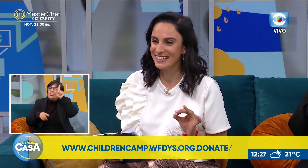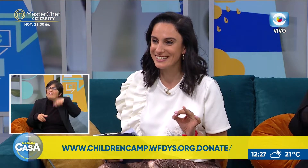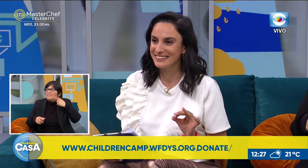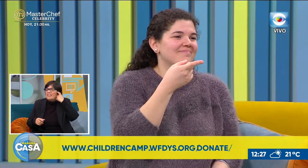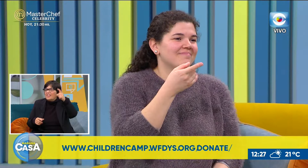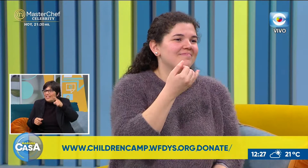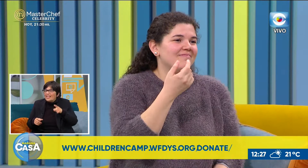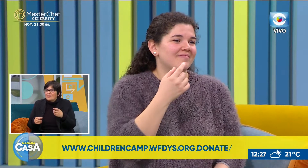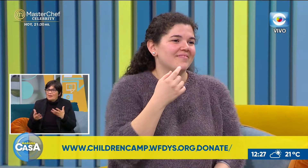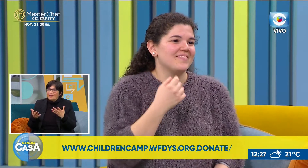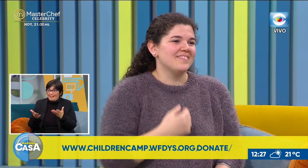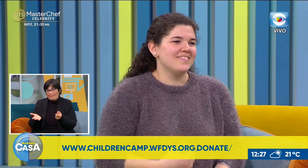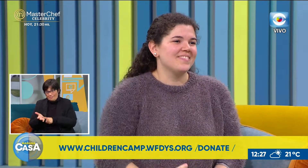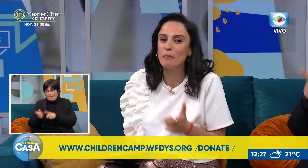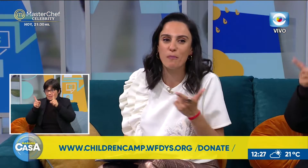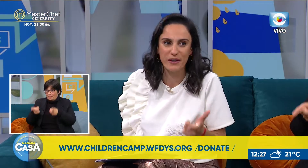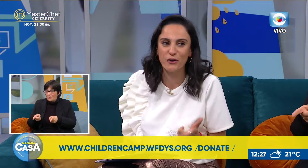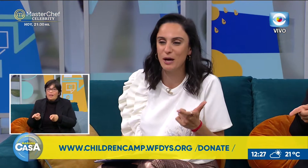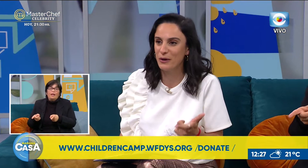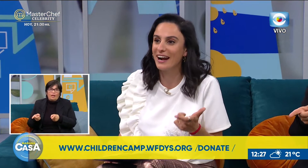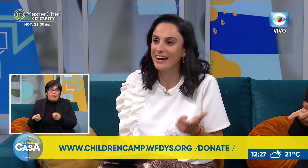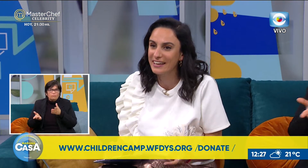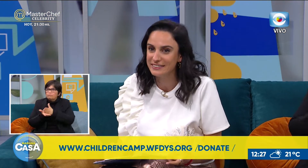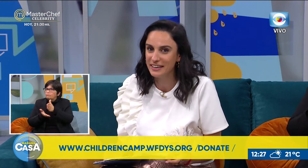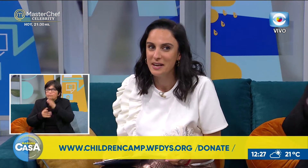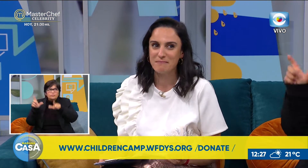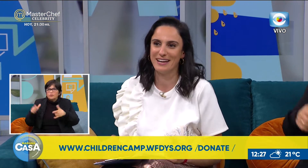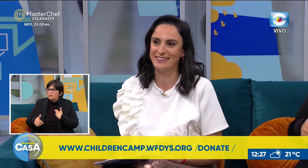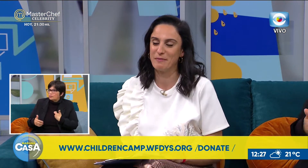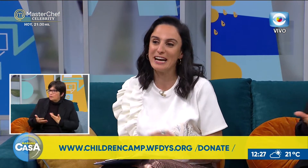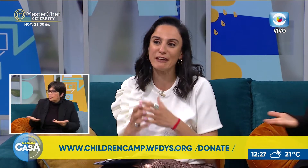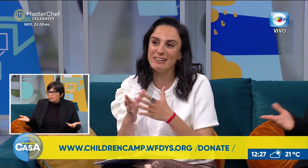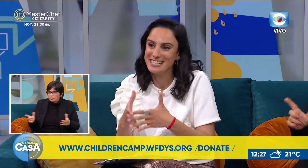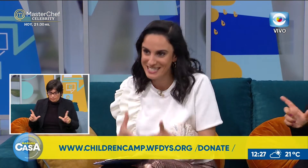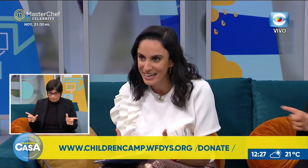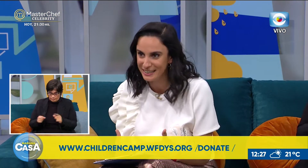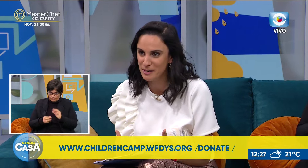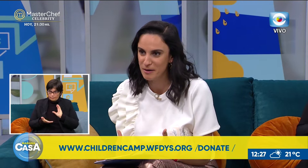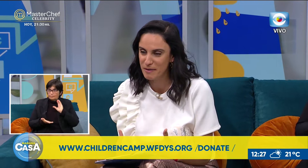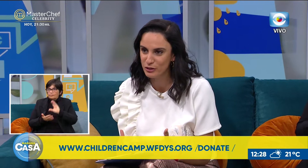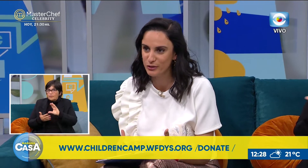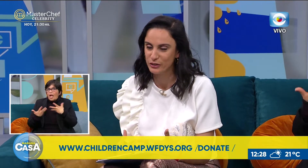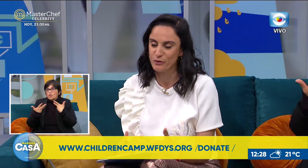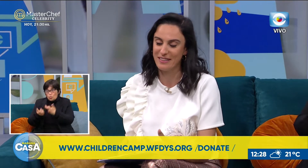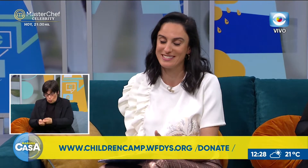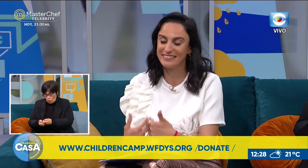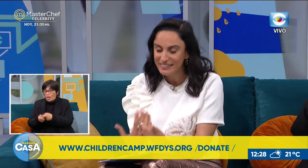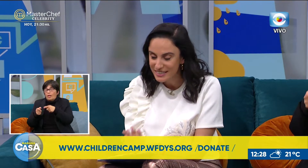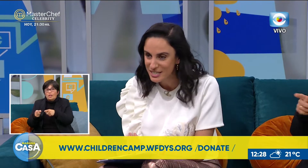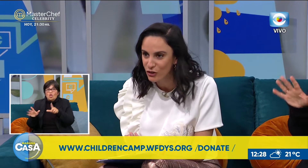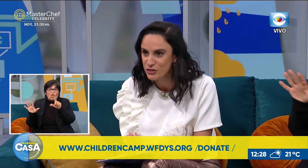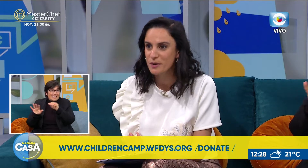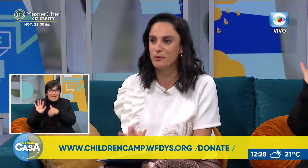es este lema y además, ¿cómo puede colaborar la gente para terminar de financiar este campamento y que estos más de